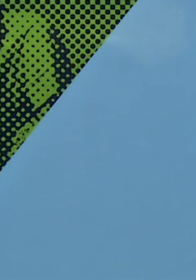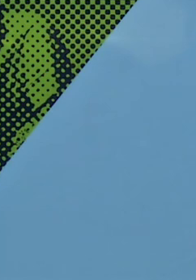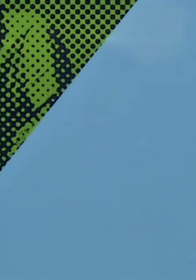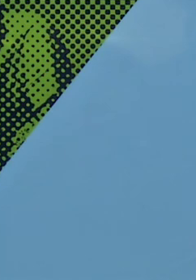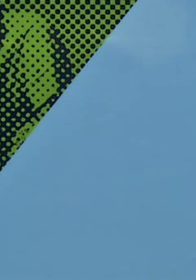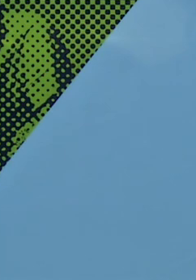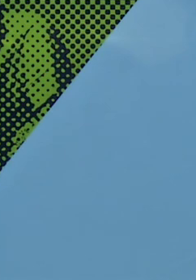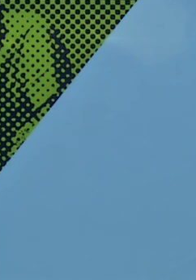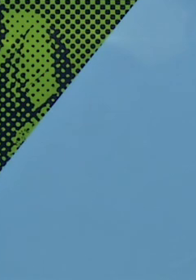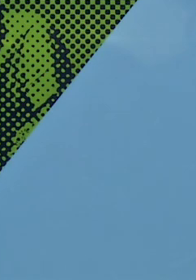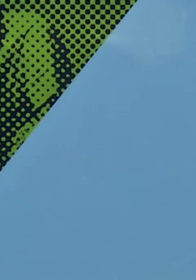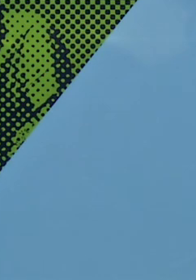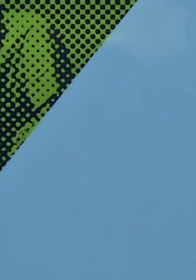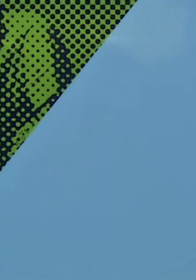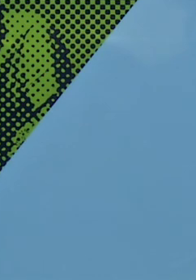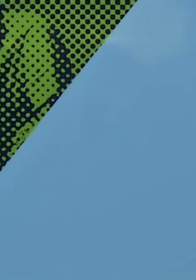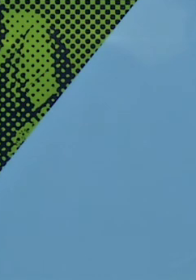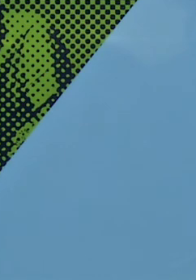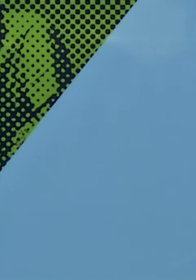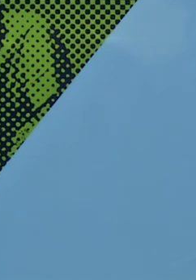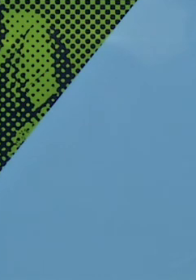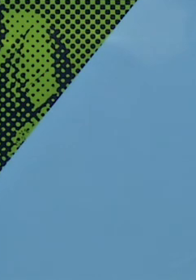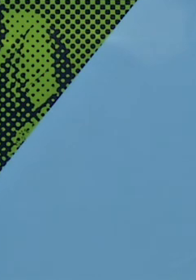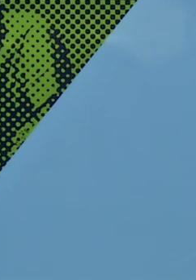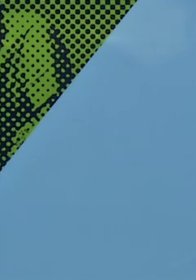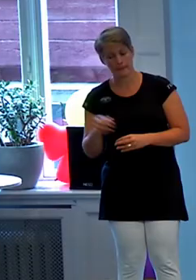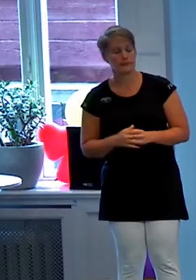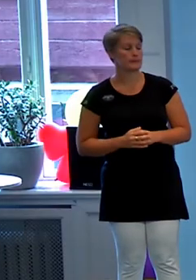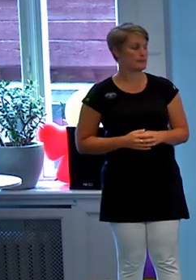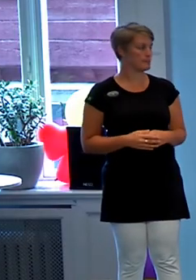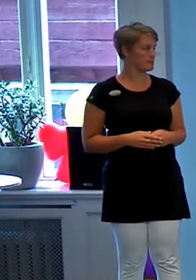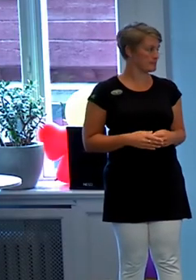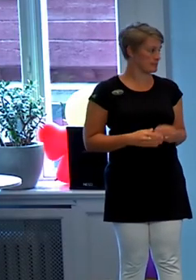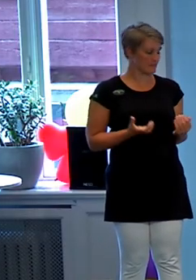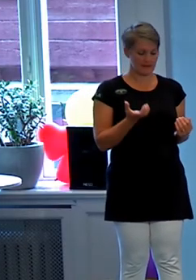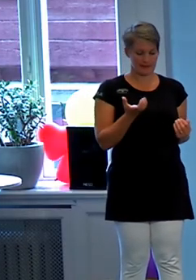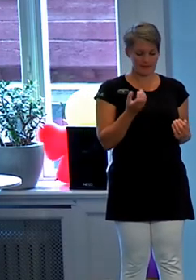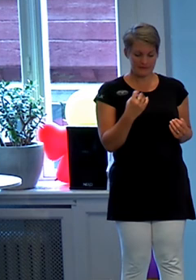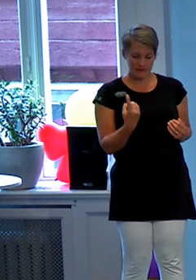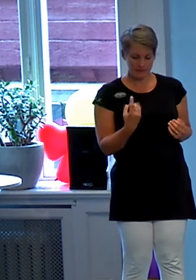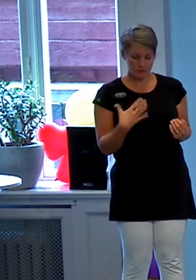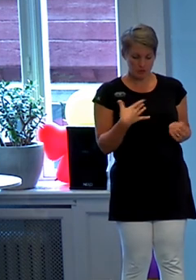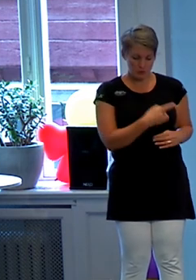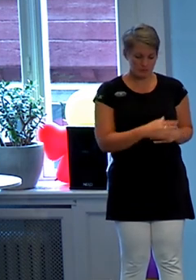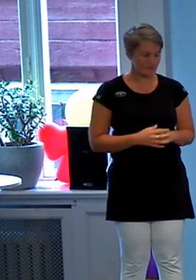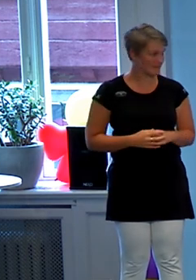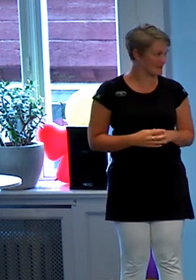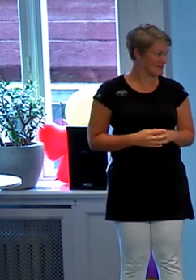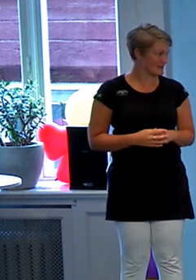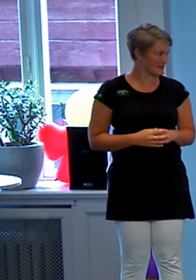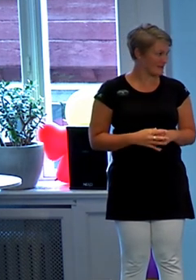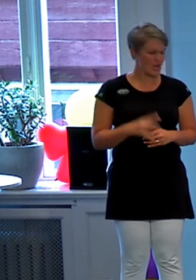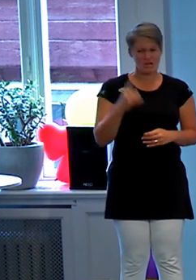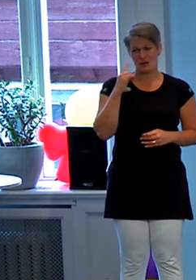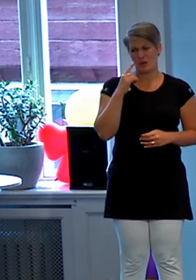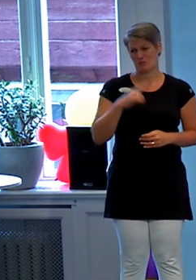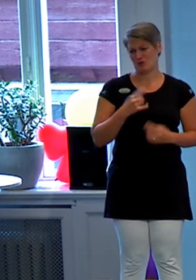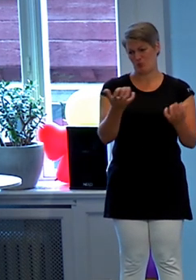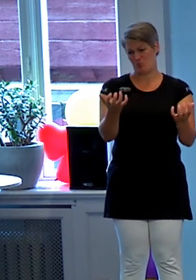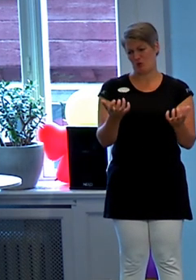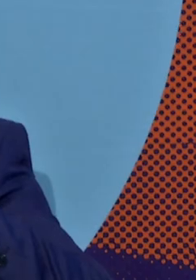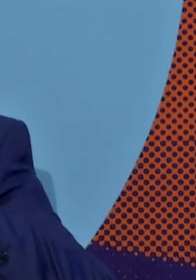till exempel med Danmark eller Norge. Tycker du att vi ska ha ett utrikesdepartement? Det låter väldigt